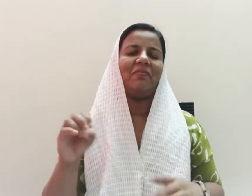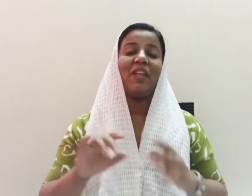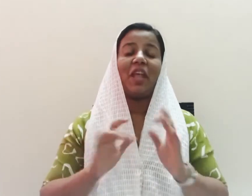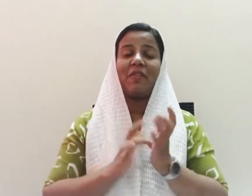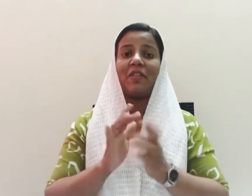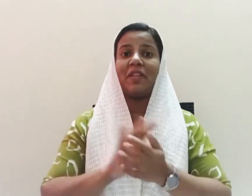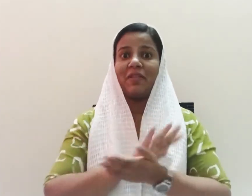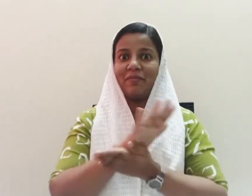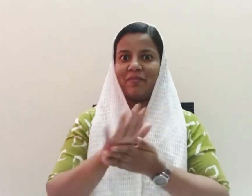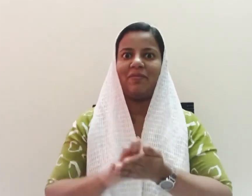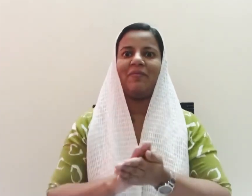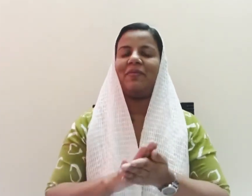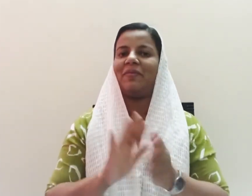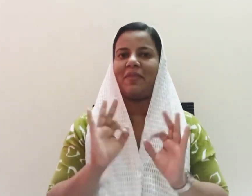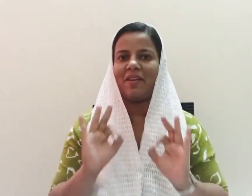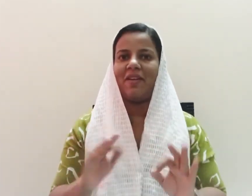തന്നെ യാതൊരു തിന്മയുമില്ല. അപ്പോൾ